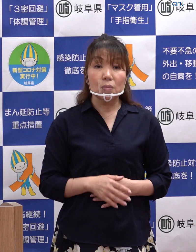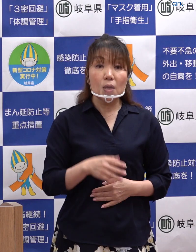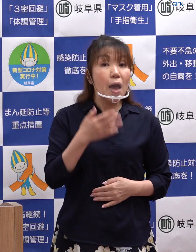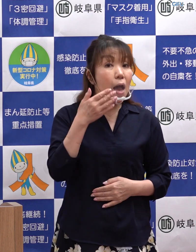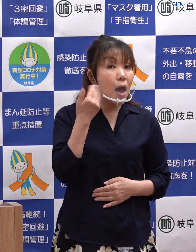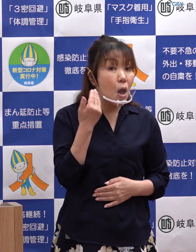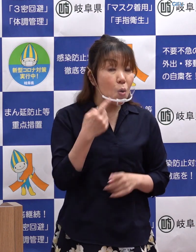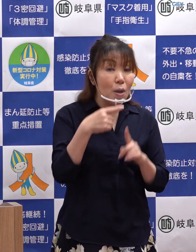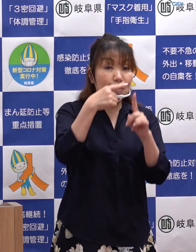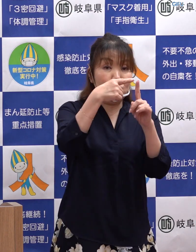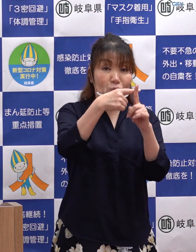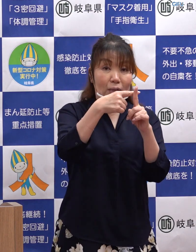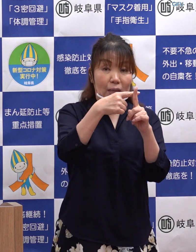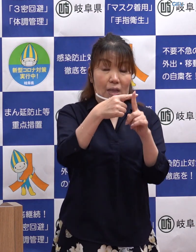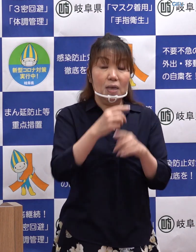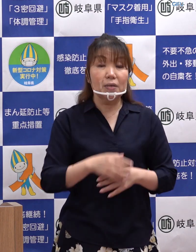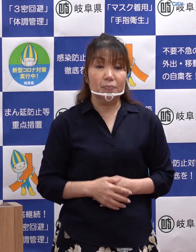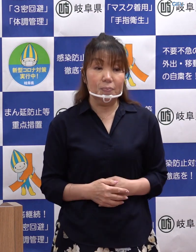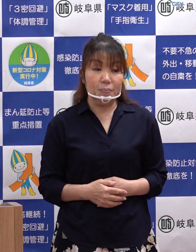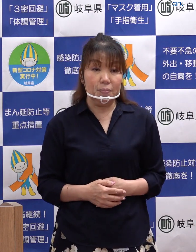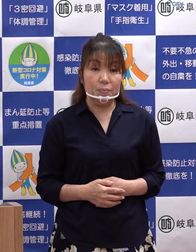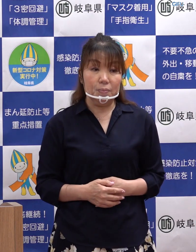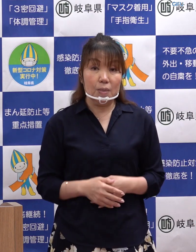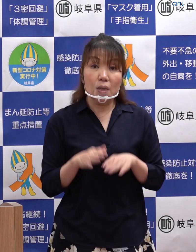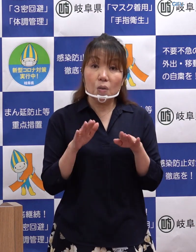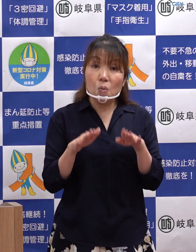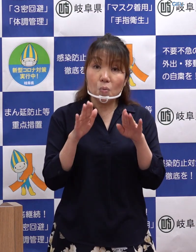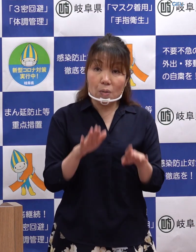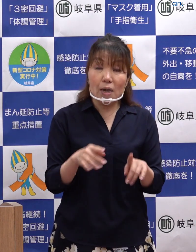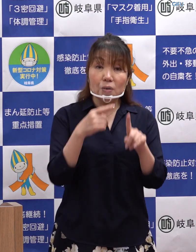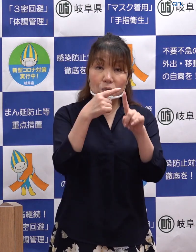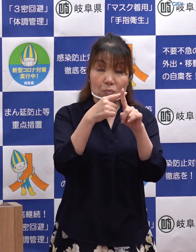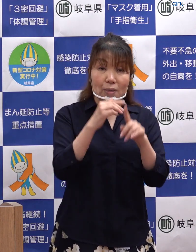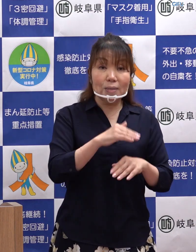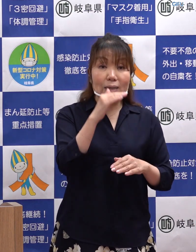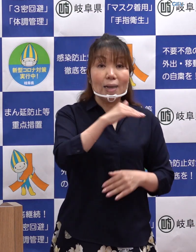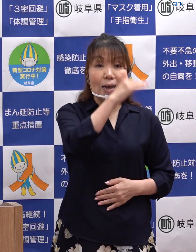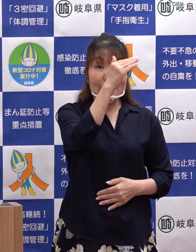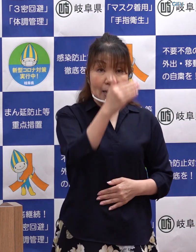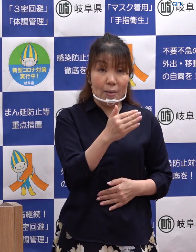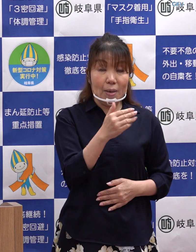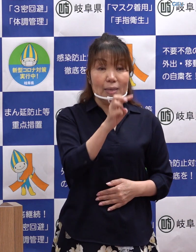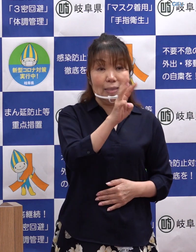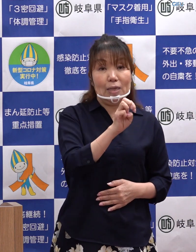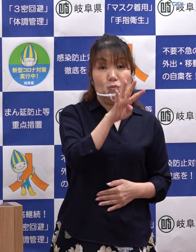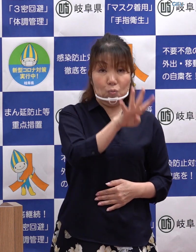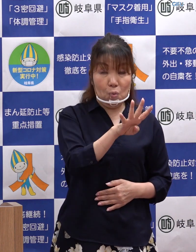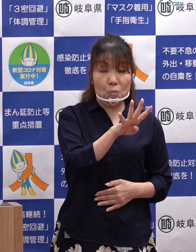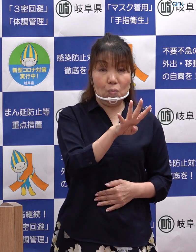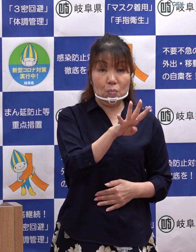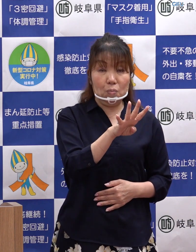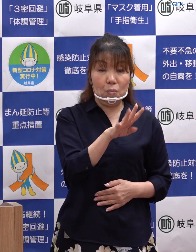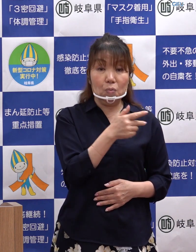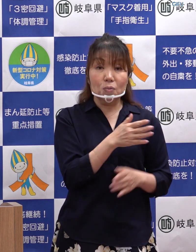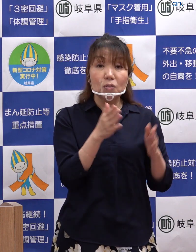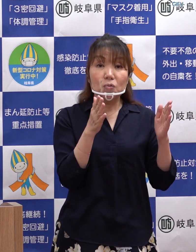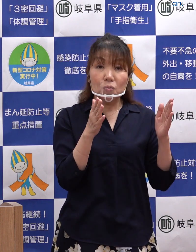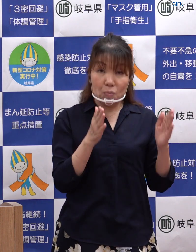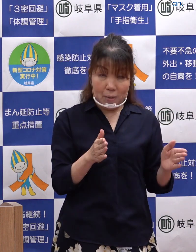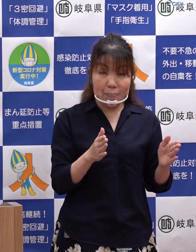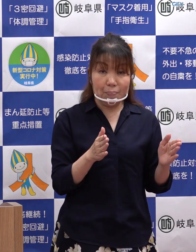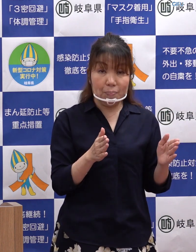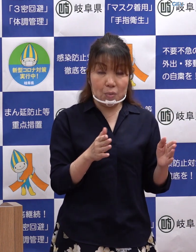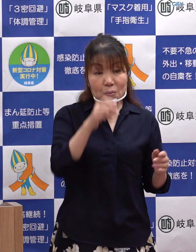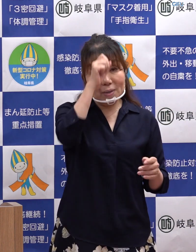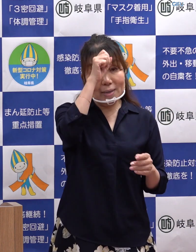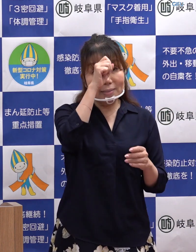青色がそれに追加をした部分でありますが、で今回の追加は高山市34件、この1週間、これ1週間のこの